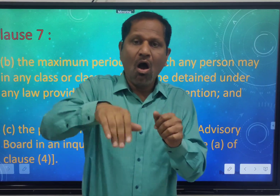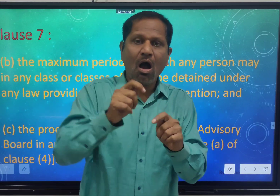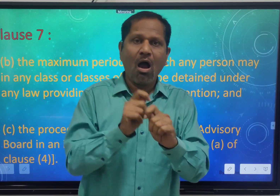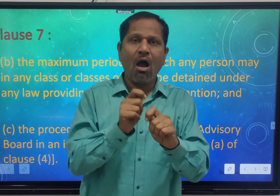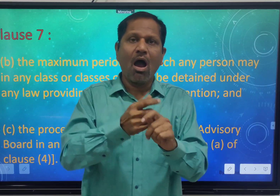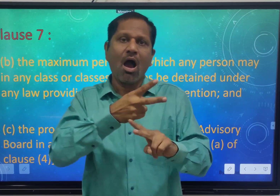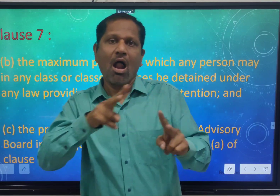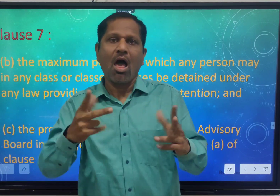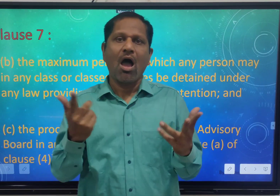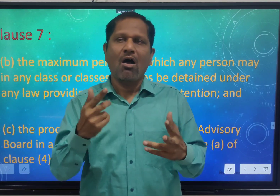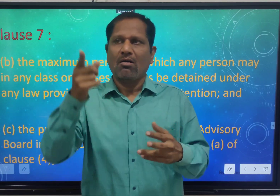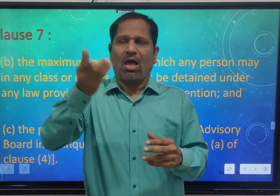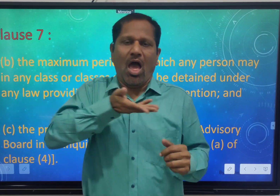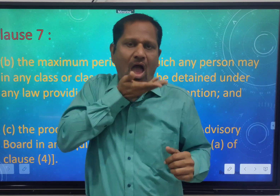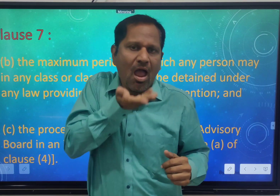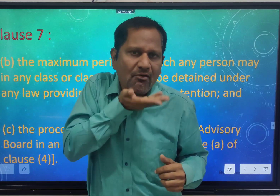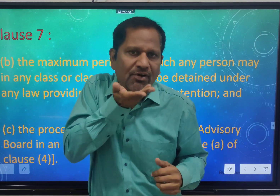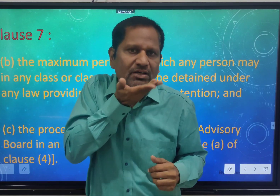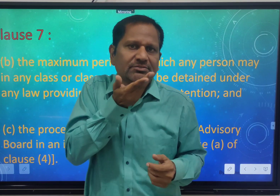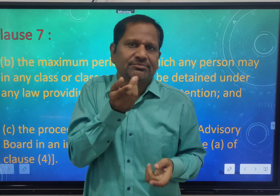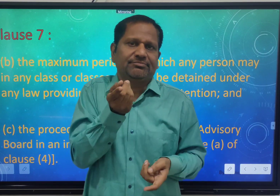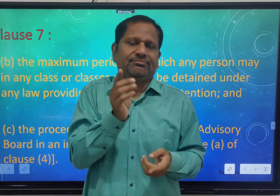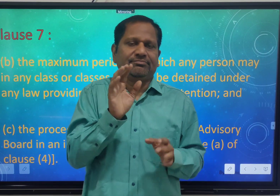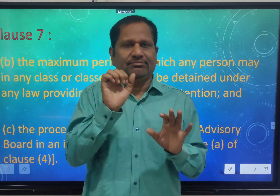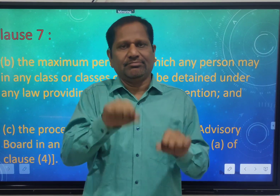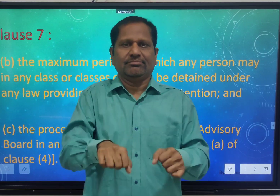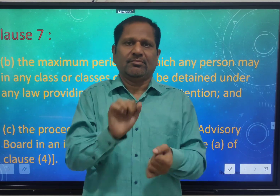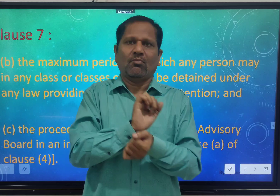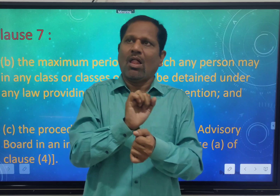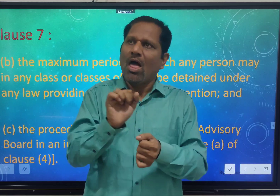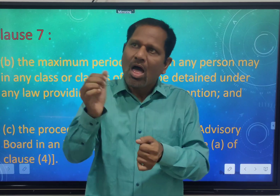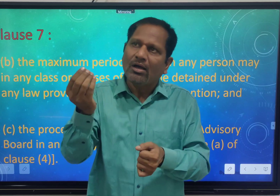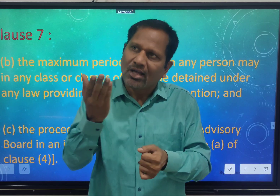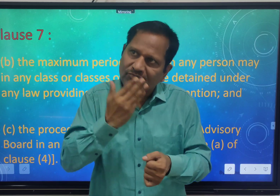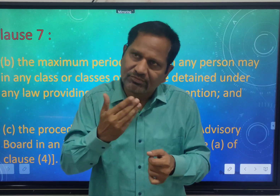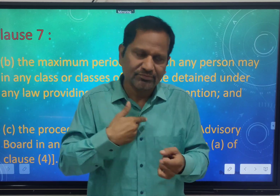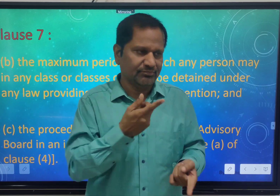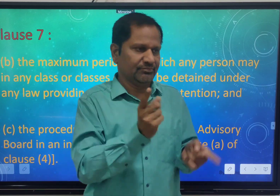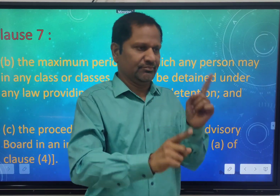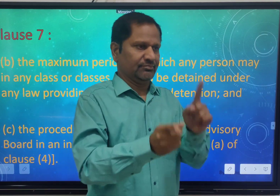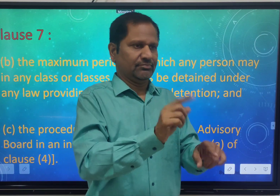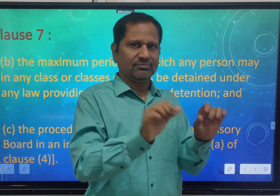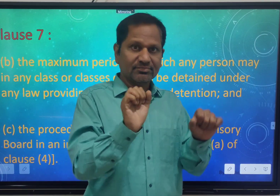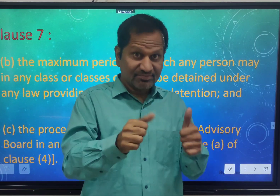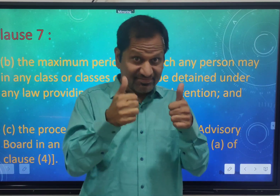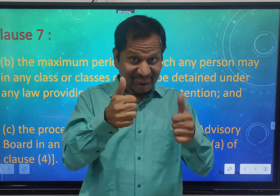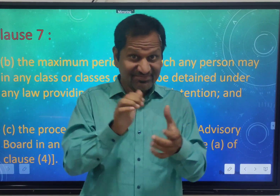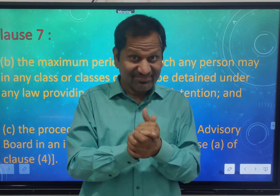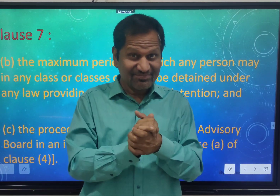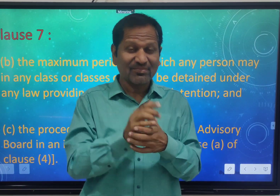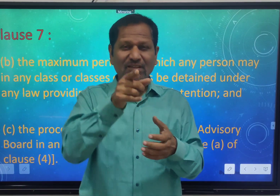में प्रोसीजर क्या फॉलो होगा, एडवाइजरी बोर्ड वो सजेस्ट करेगा इस पर्टिकुलर केस में। तो न्यायालय का